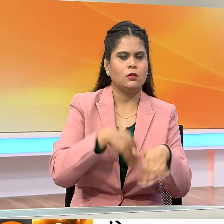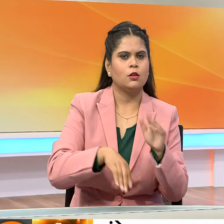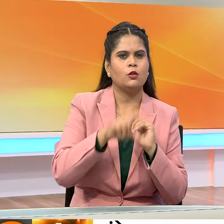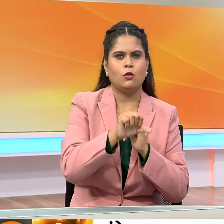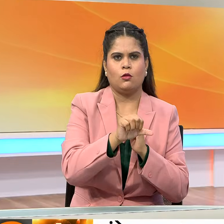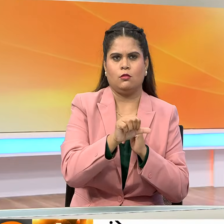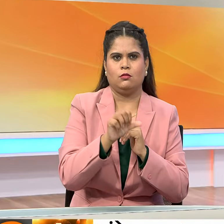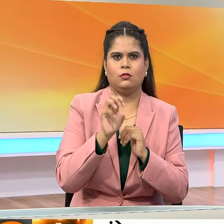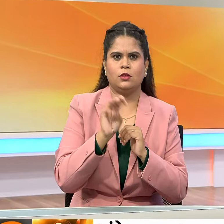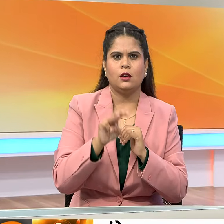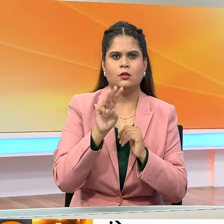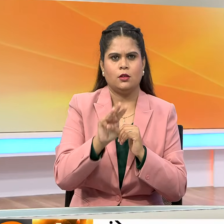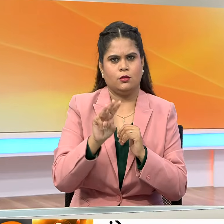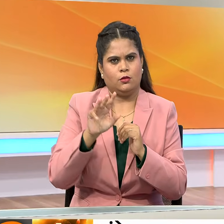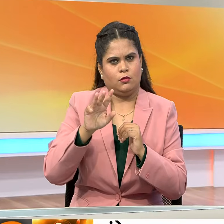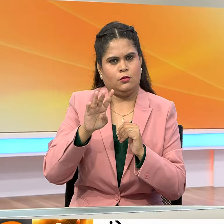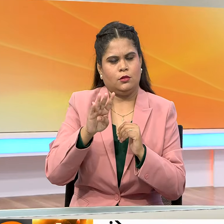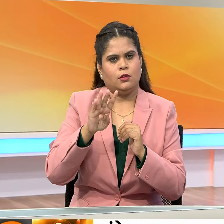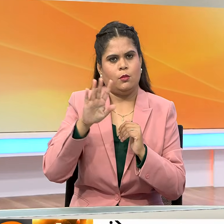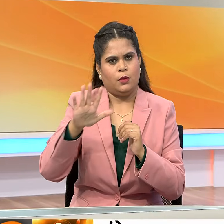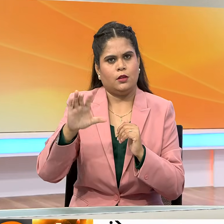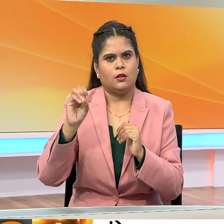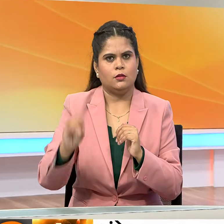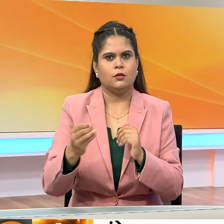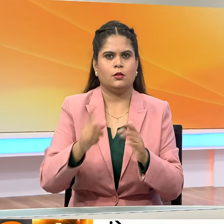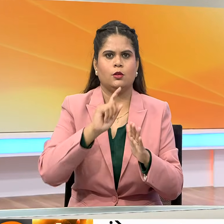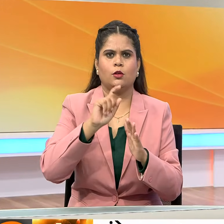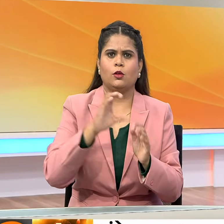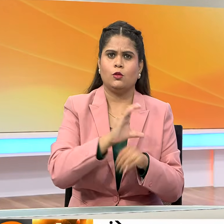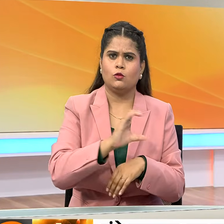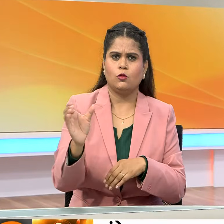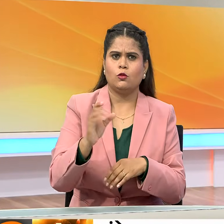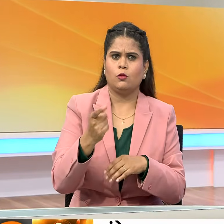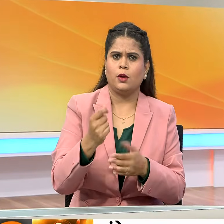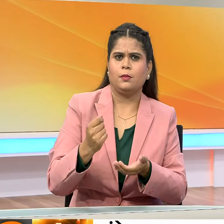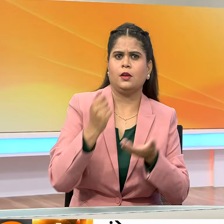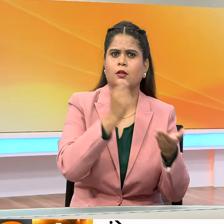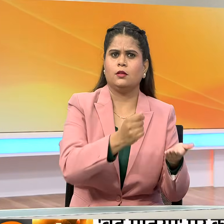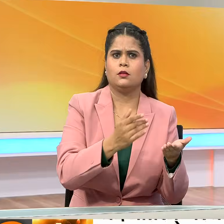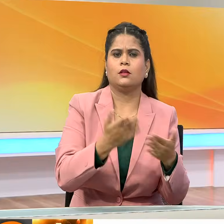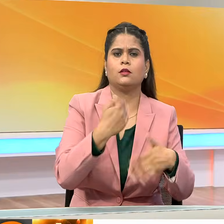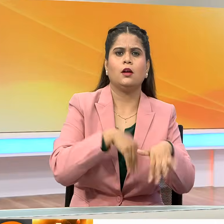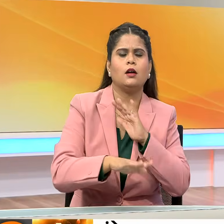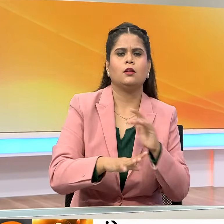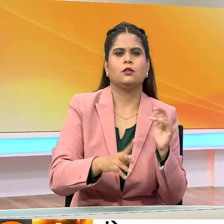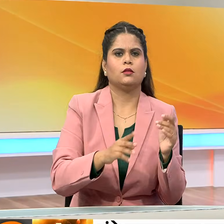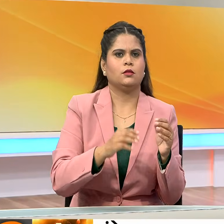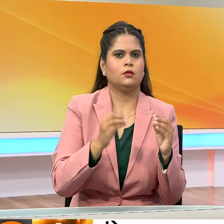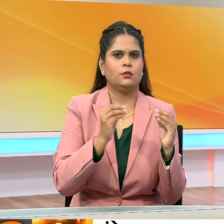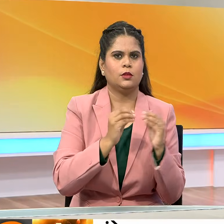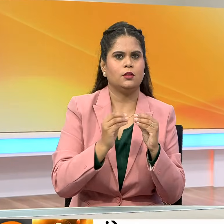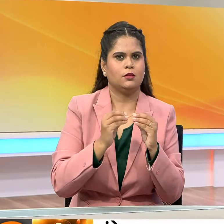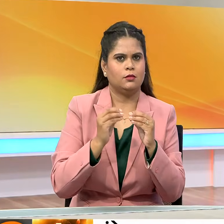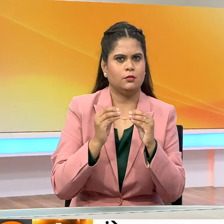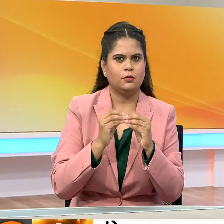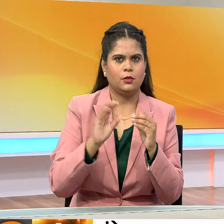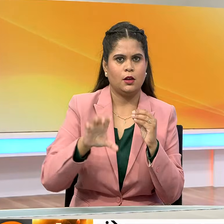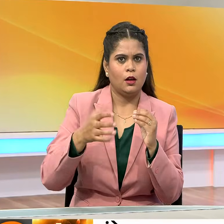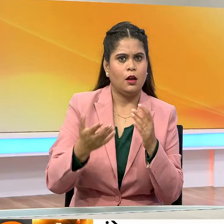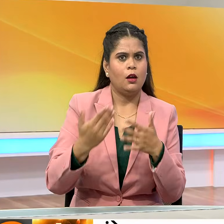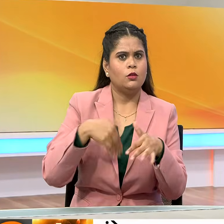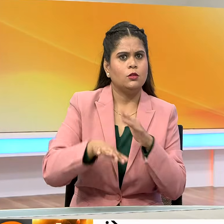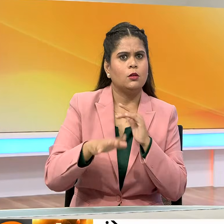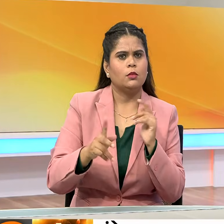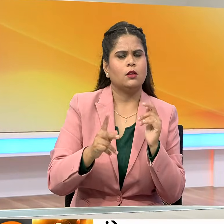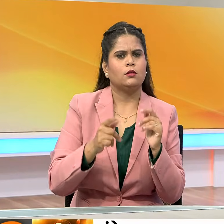होंगे। परियोजनाएं पश्चिम बंगाल, ओडिशा, आंध्र प्रदेश और तमिलनाडु के 8 जिलों को कवर करेंगी।